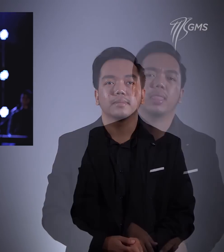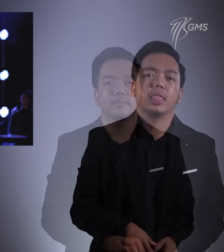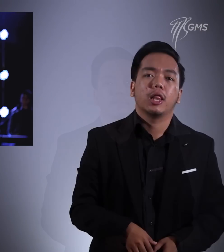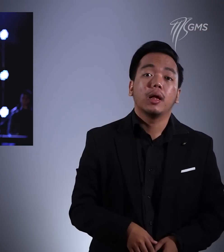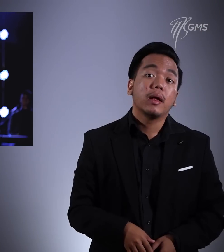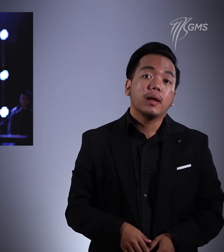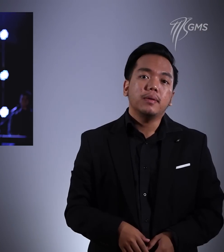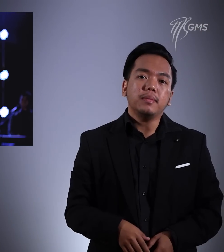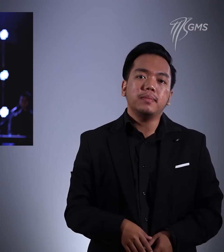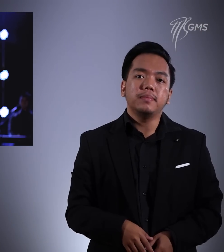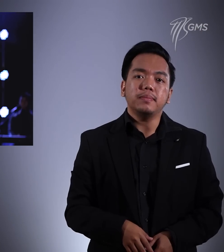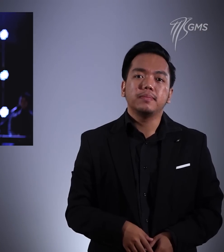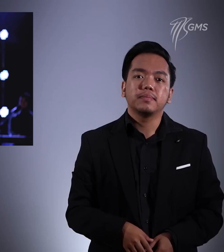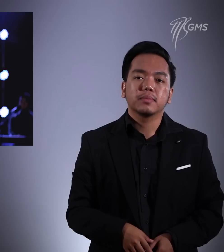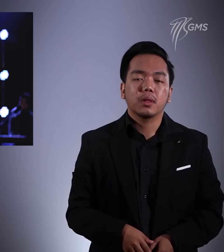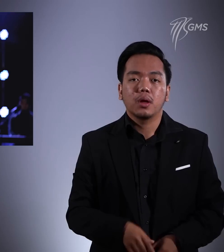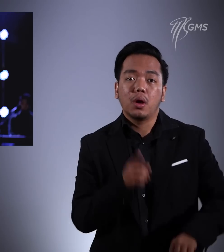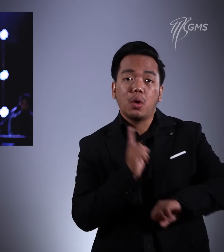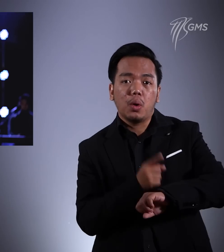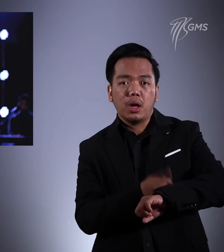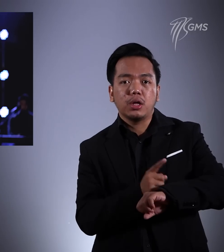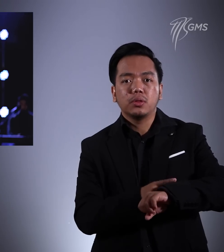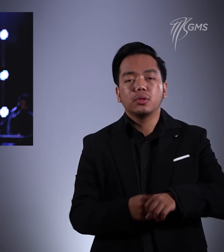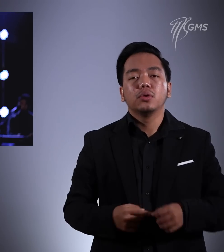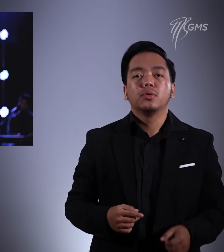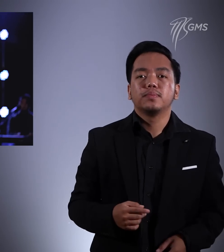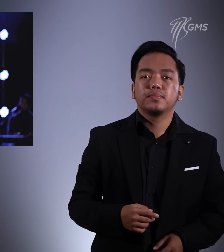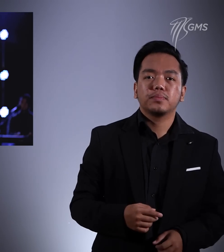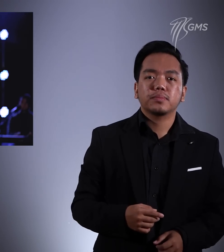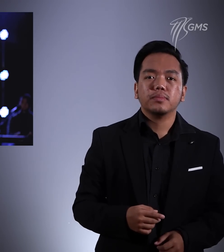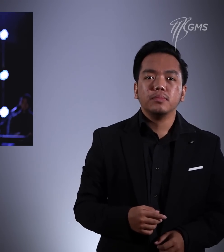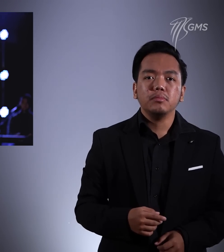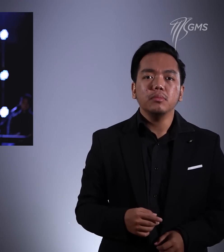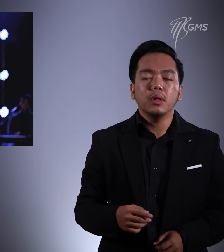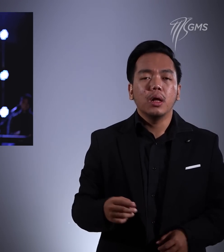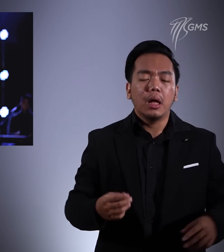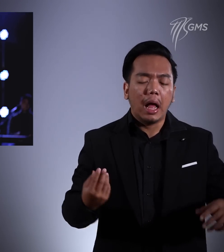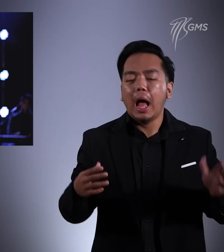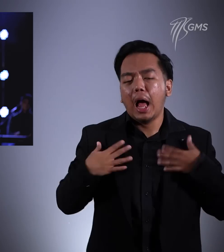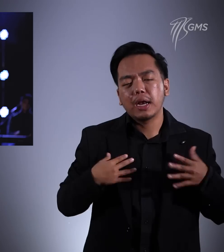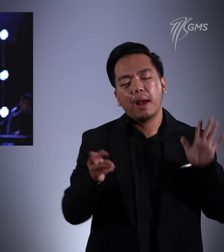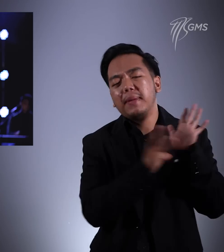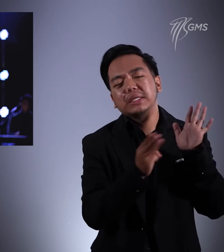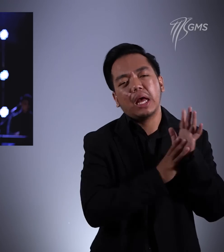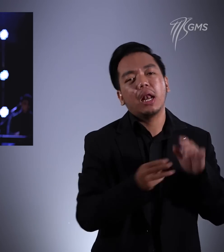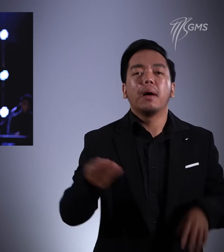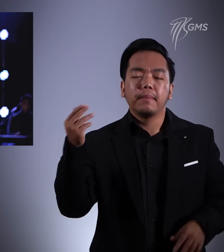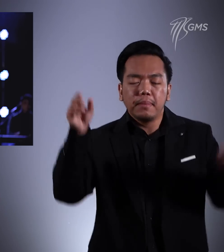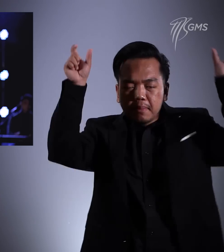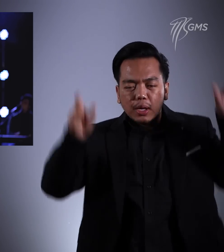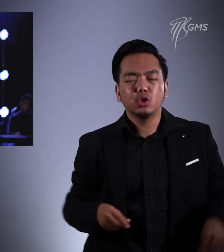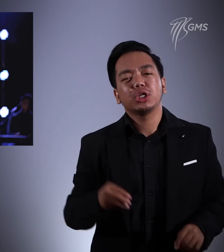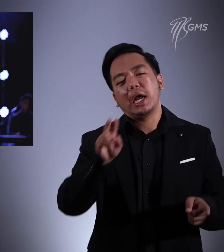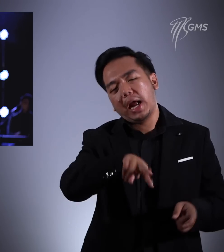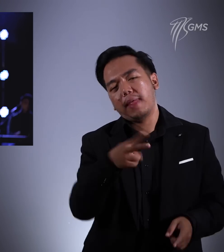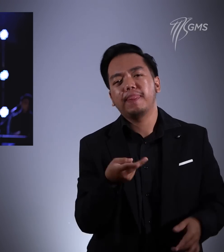kena, mundur kena, manusia biasanya lepaskan bentengnya. Dan biasanya manusia ganti Tuhannya. Habakuk tidak. Dia